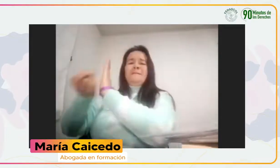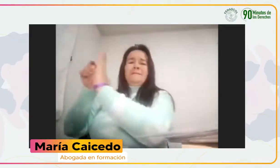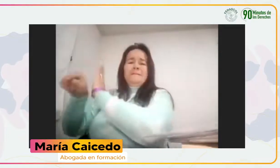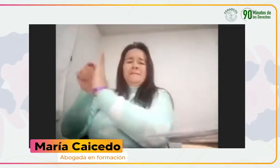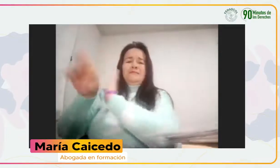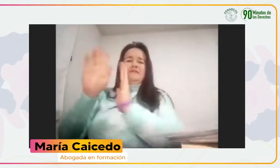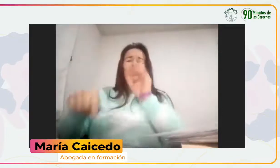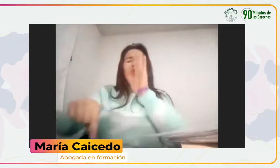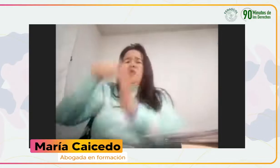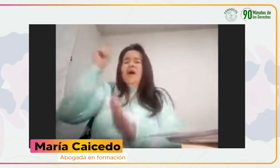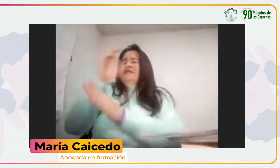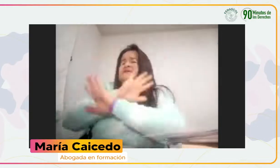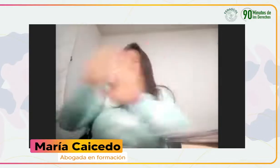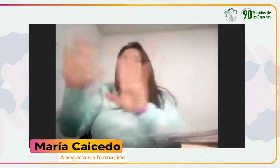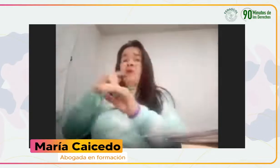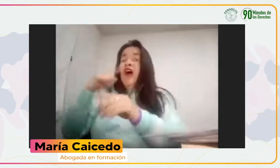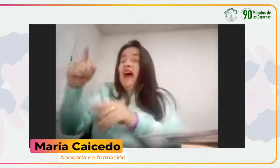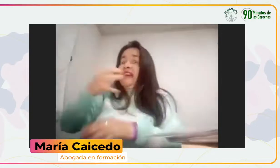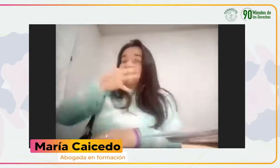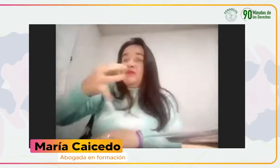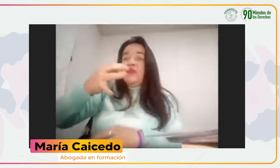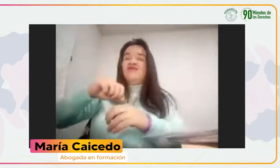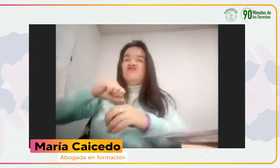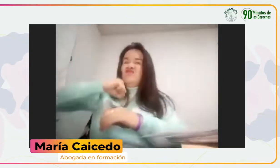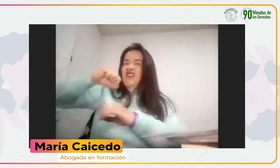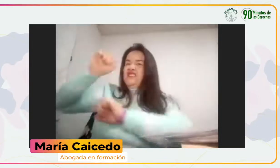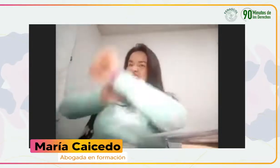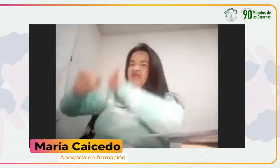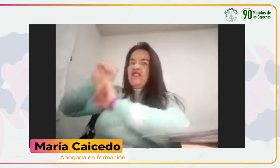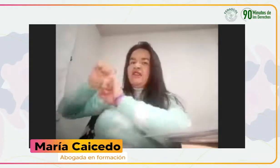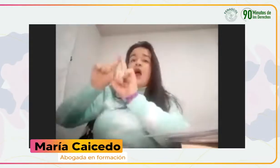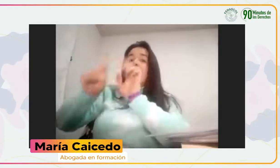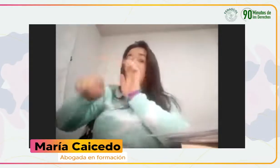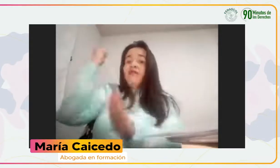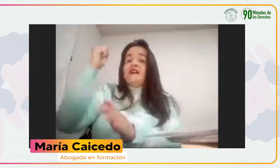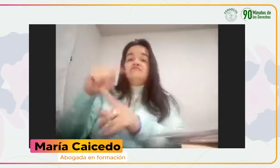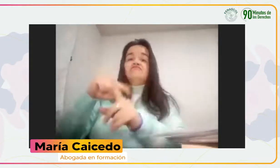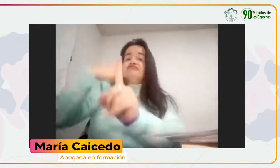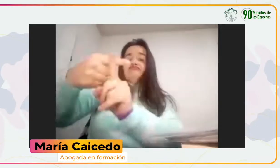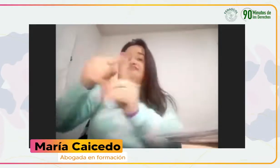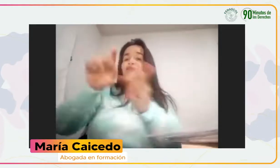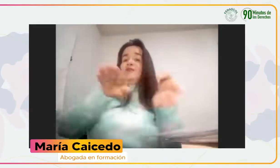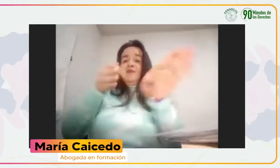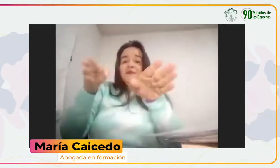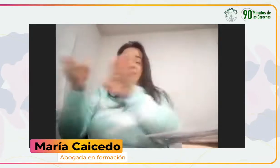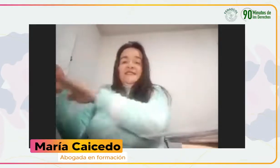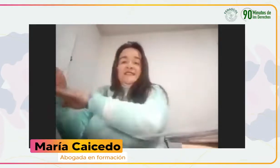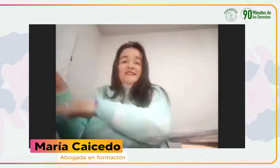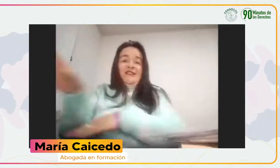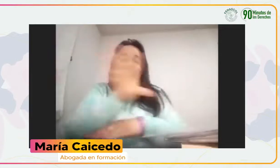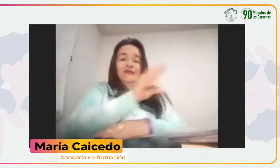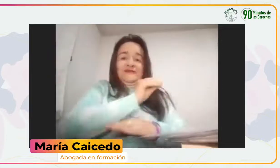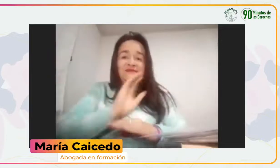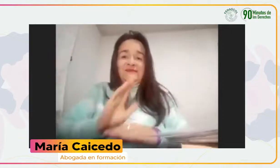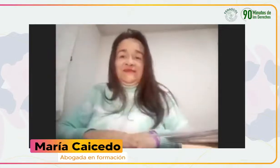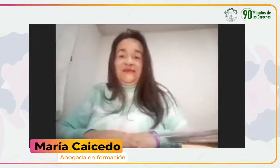realmente el porcentaje de feminicidio es increíble. Mujeres que han denunciado y todo, pero pues